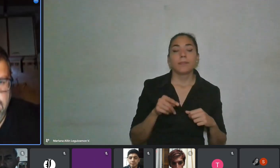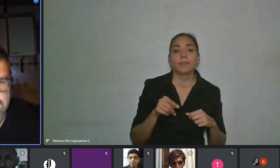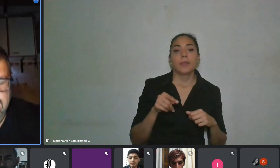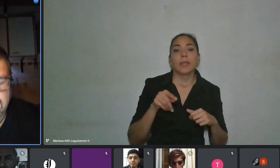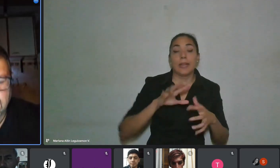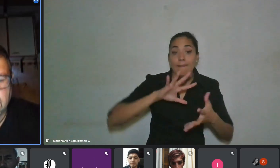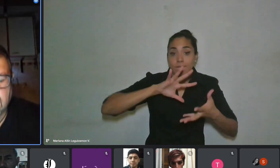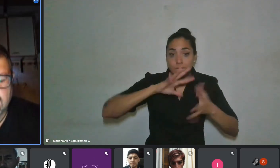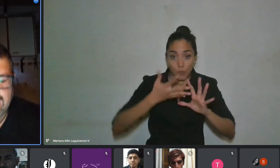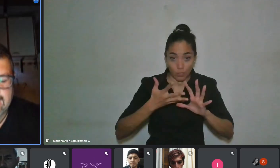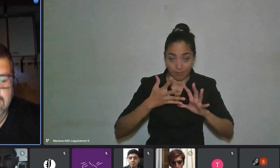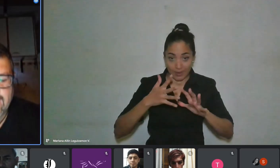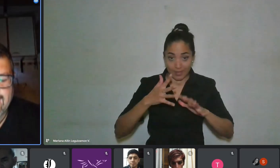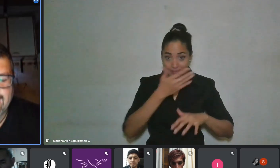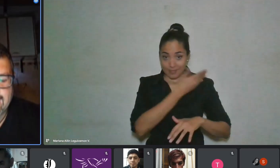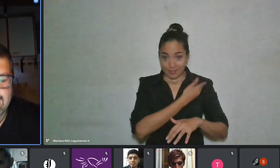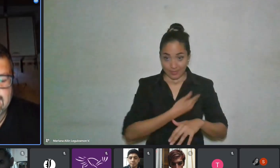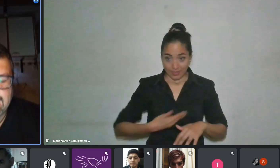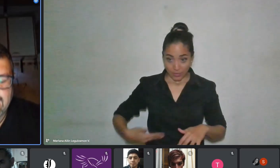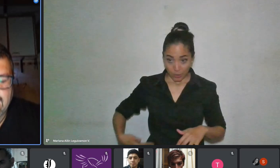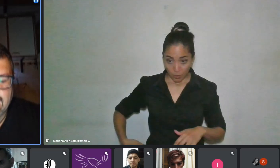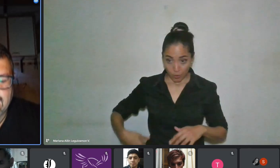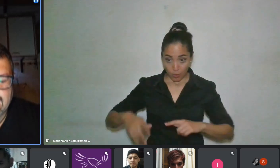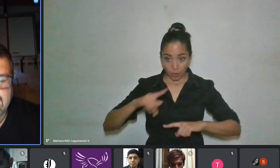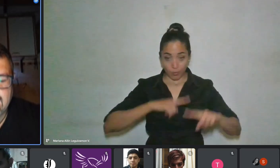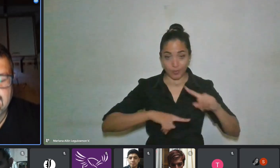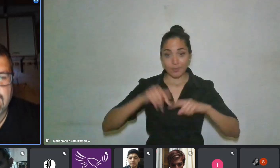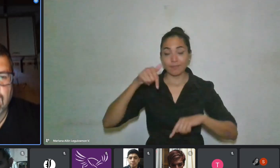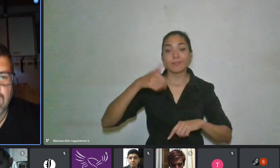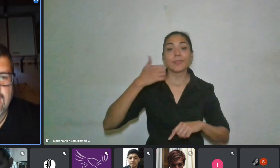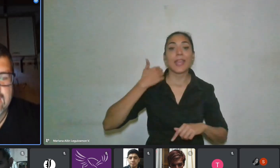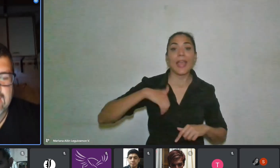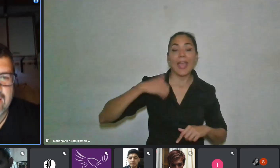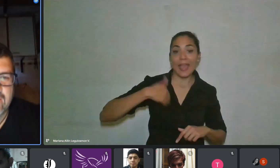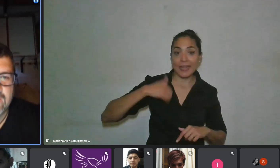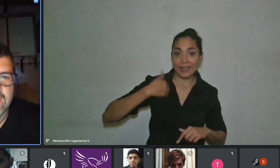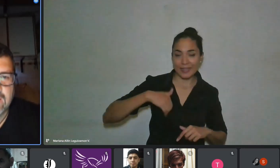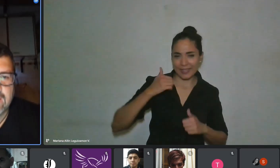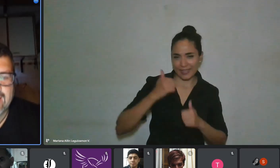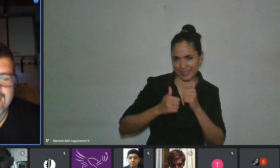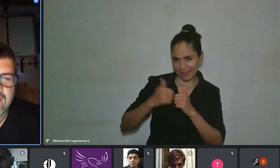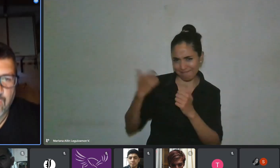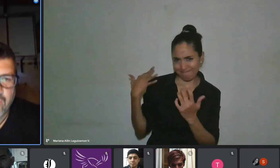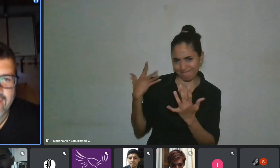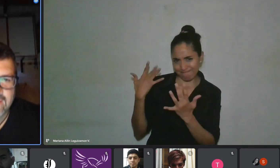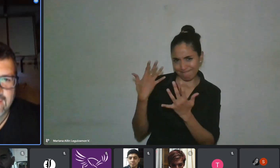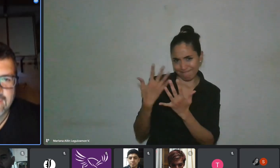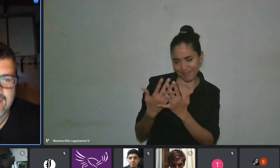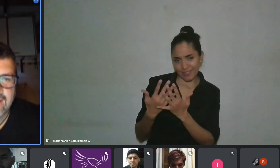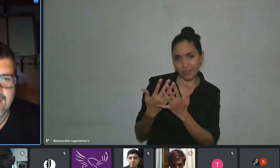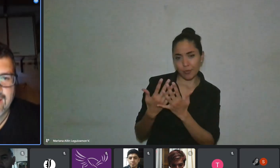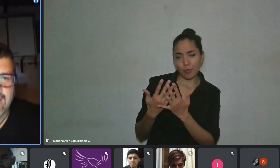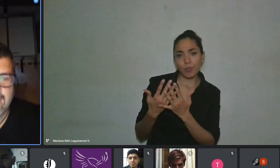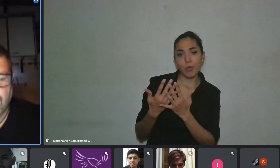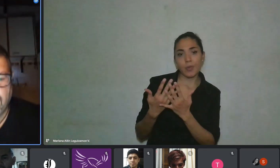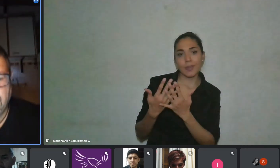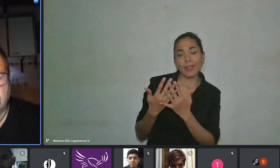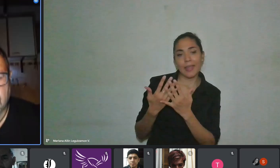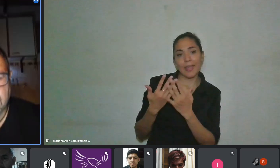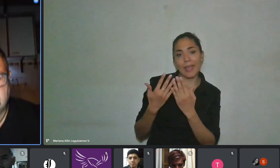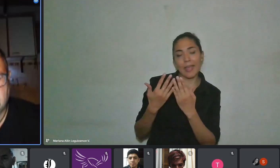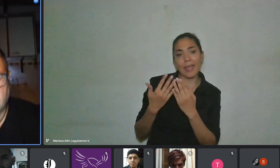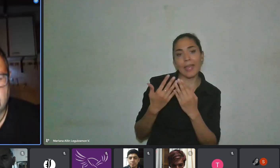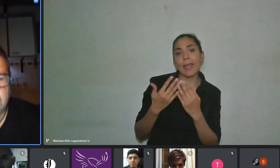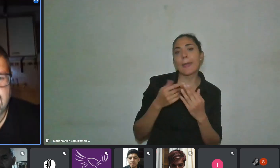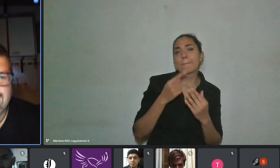gobierno, ¿sí? O sea, la historia de Argentina casi institucionalizada nace después del